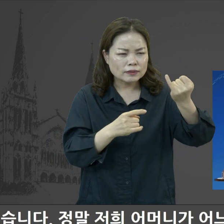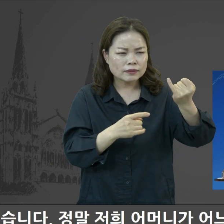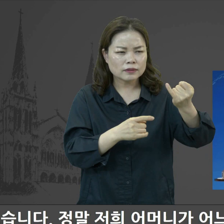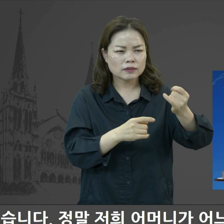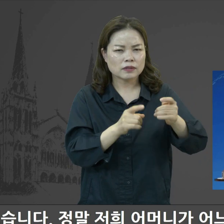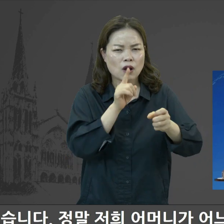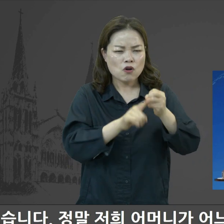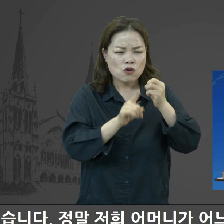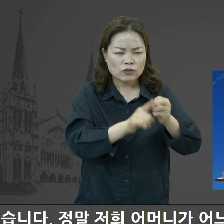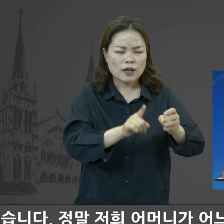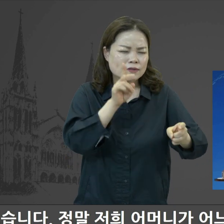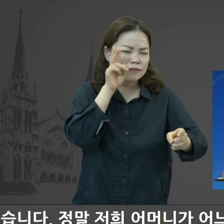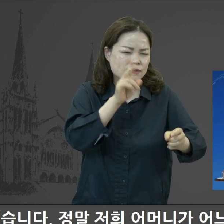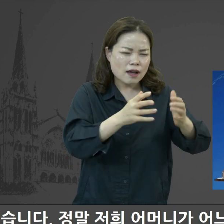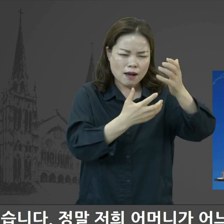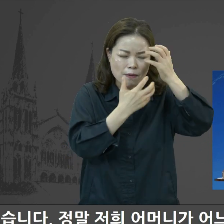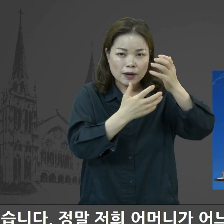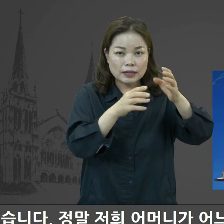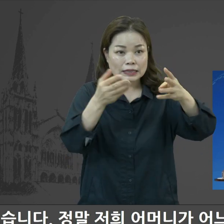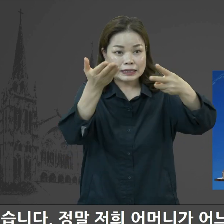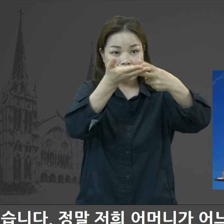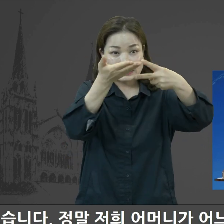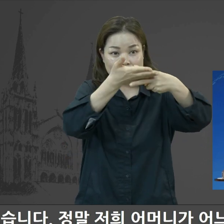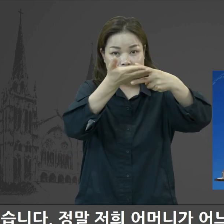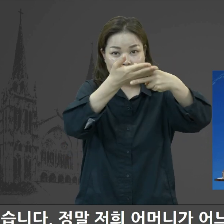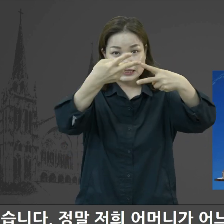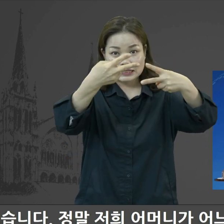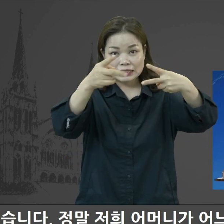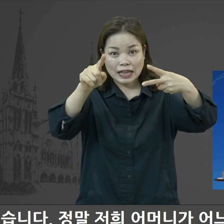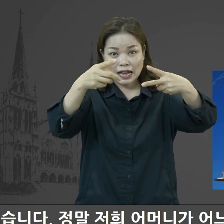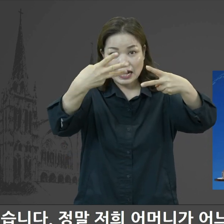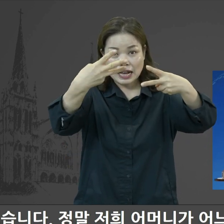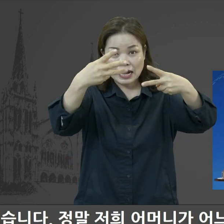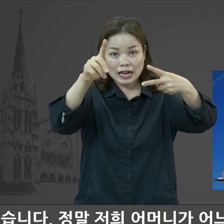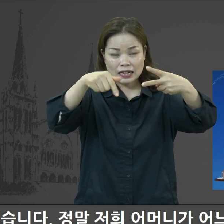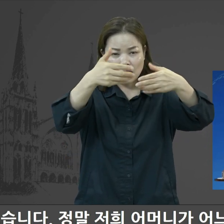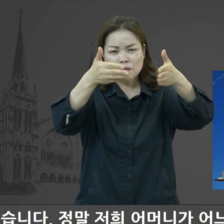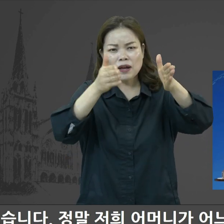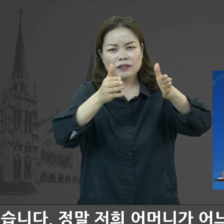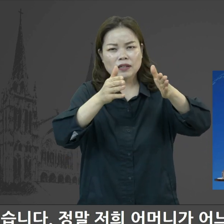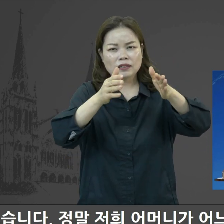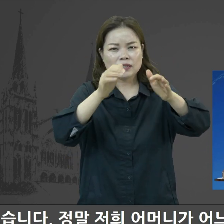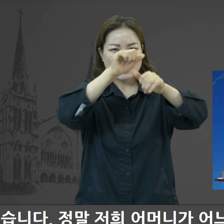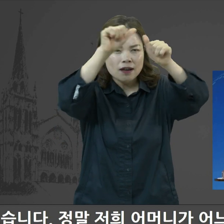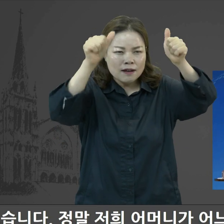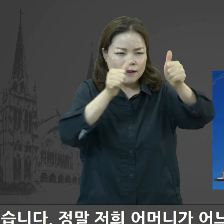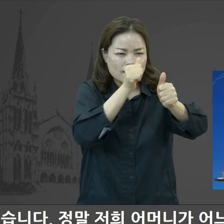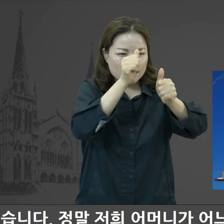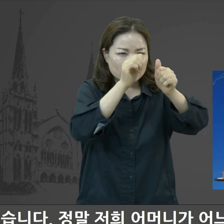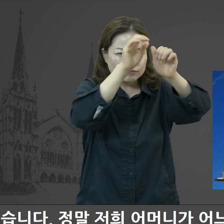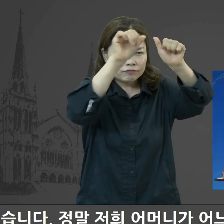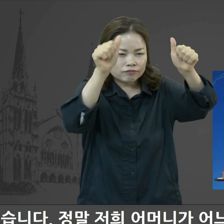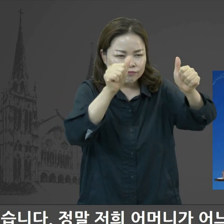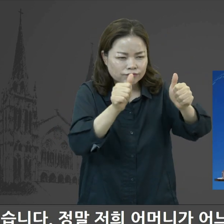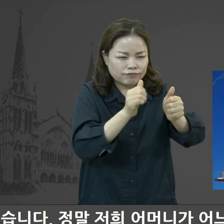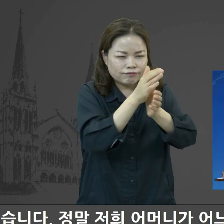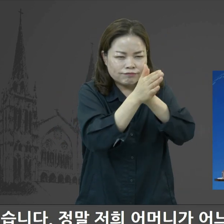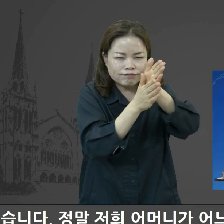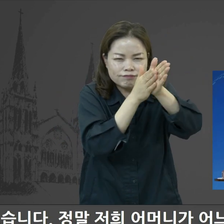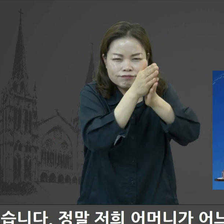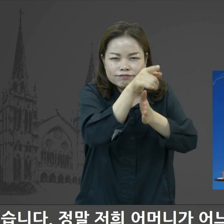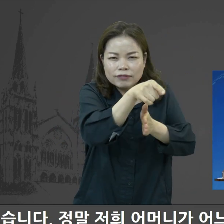지독하게 섬겼냐면 다락에다가 이렇게 조상신을 모셔놓고요, 그